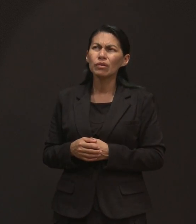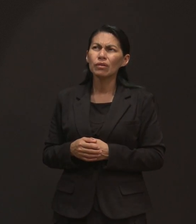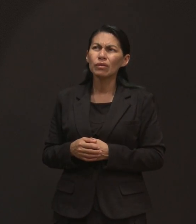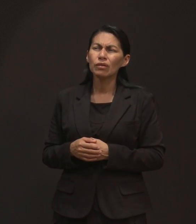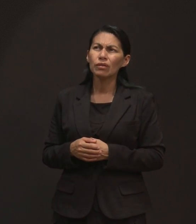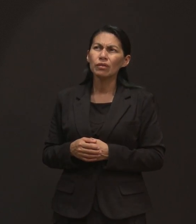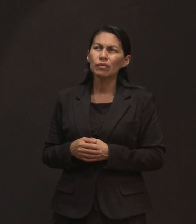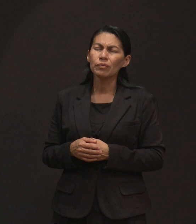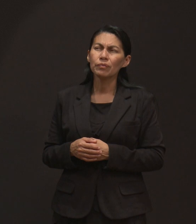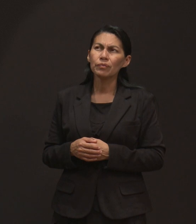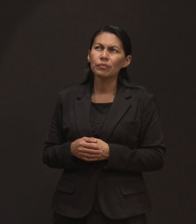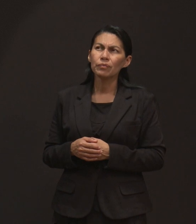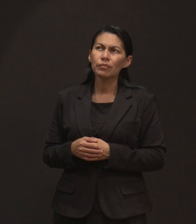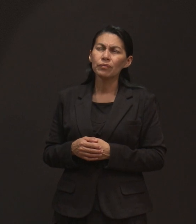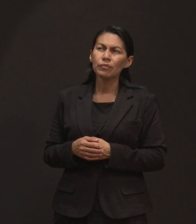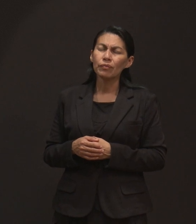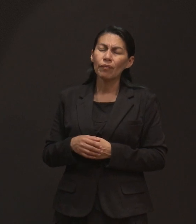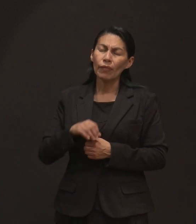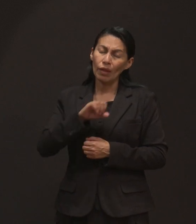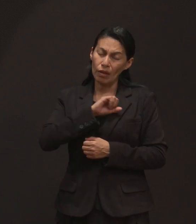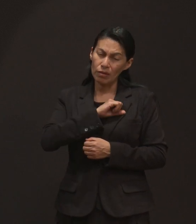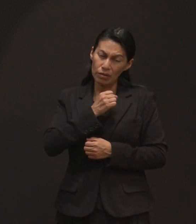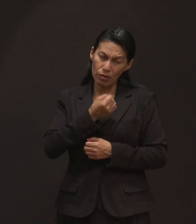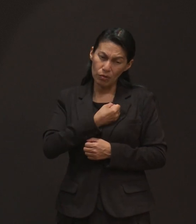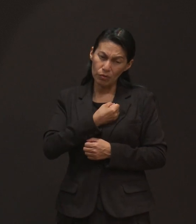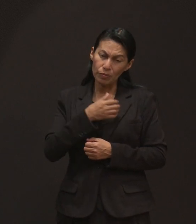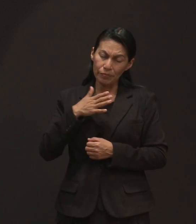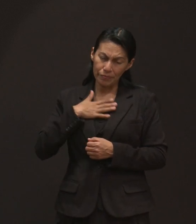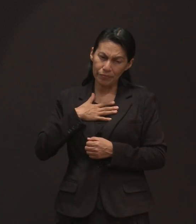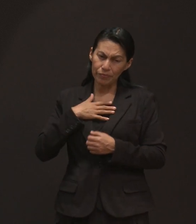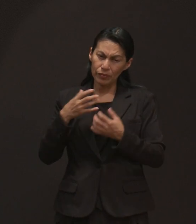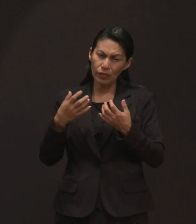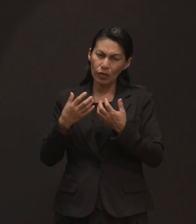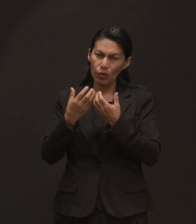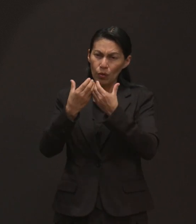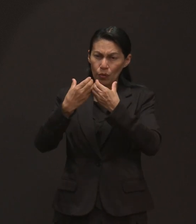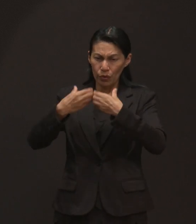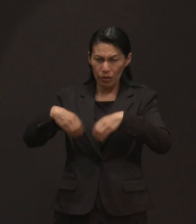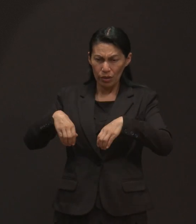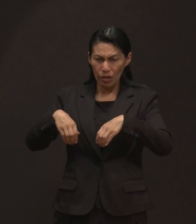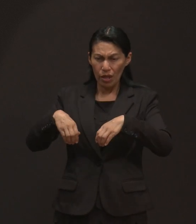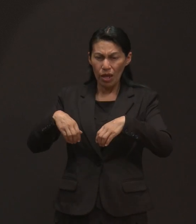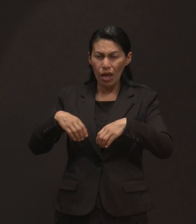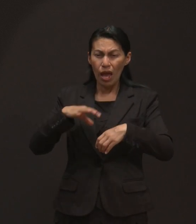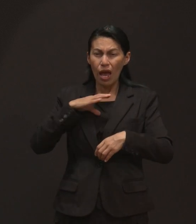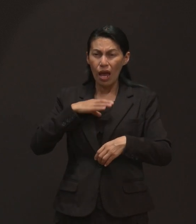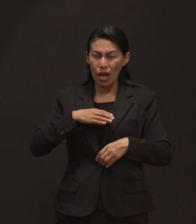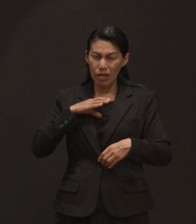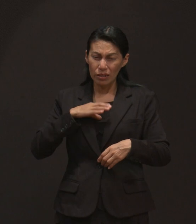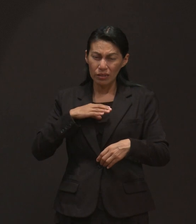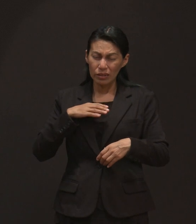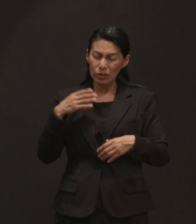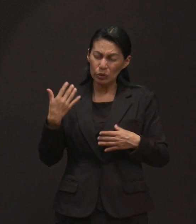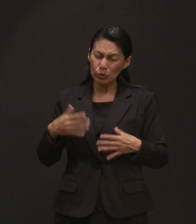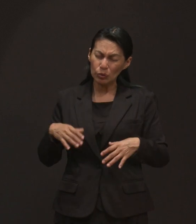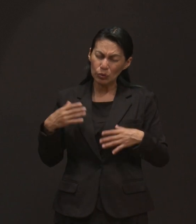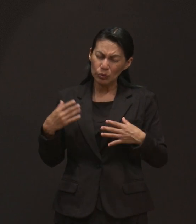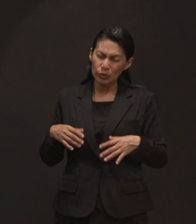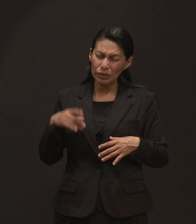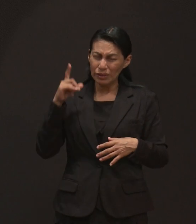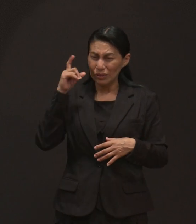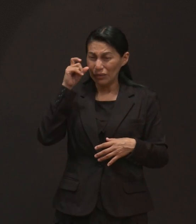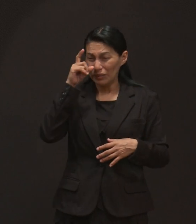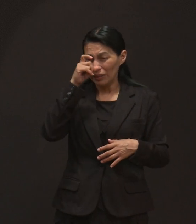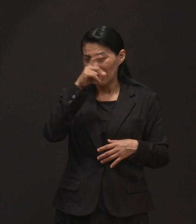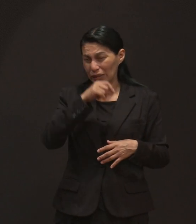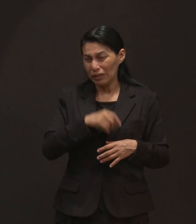Y también pasó en una situación de salud con mi cuñada. Ella enfermó de cáncer. Para cuando